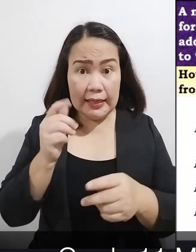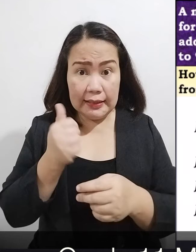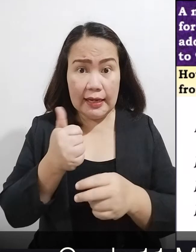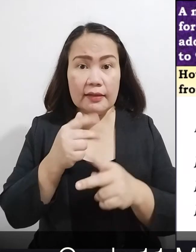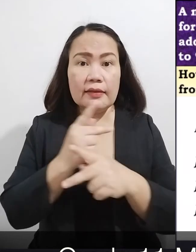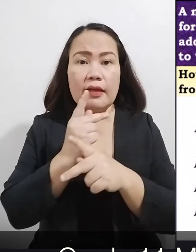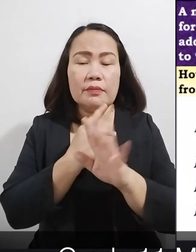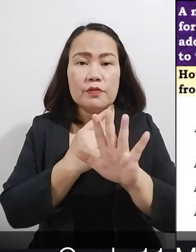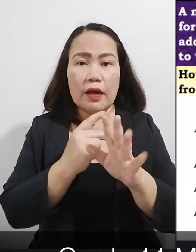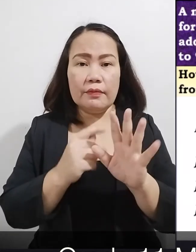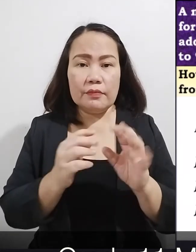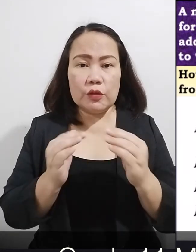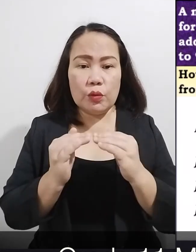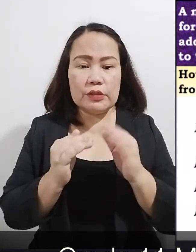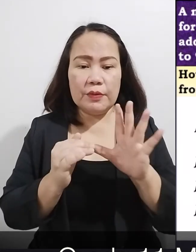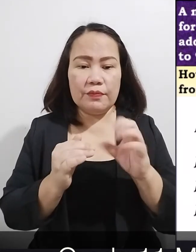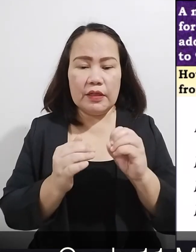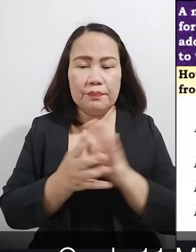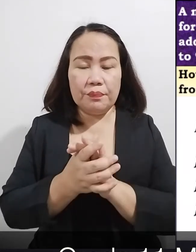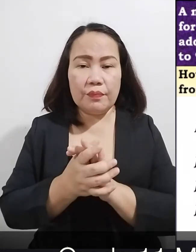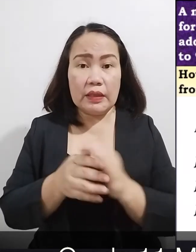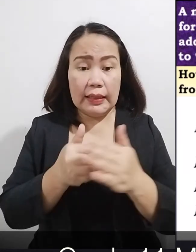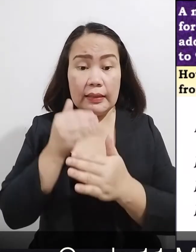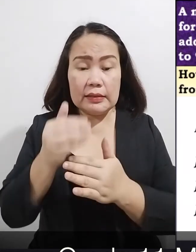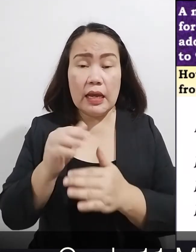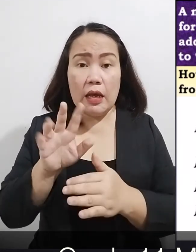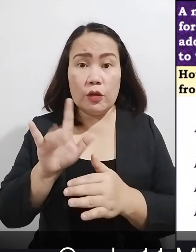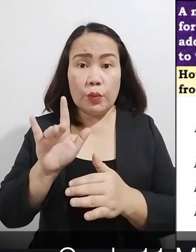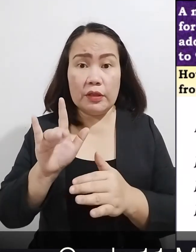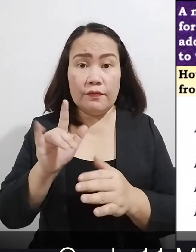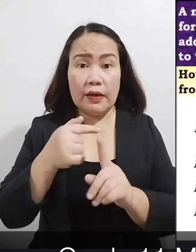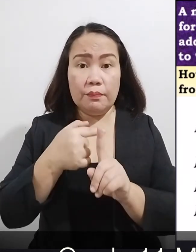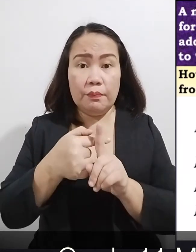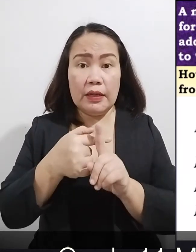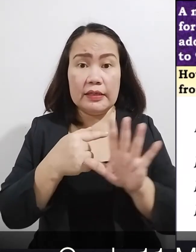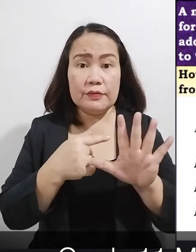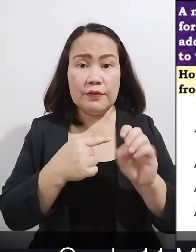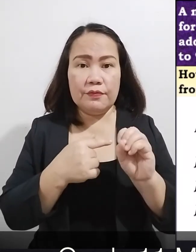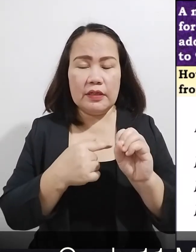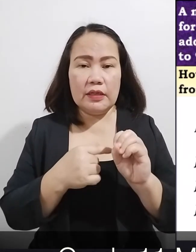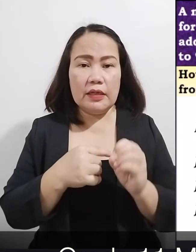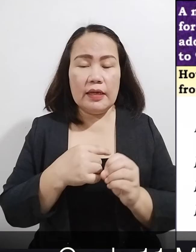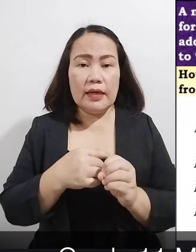Okay, 50. Next, 25 plus 50, that is